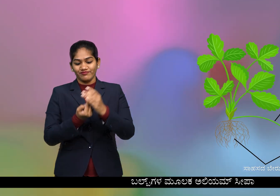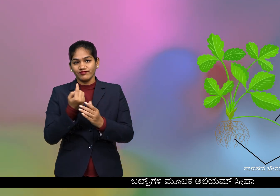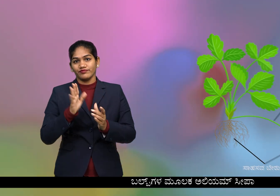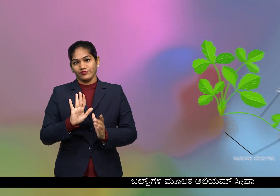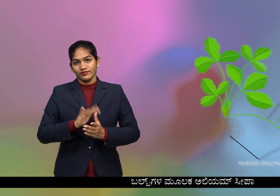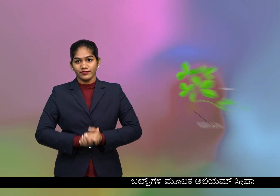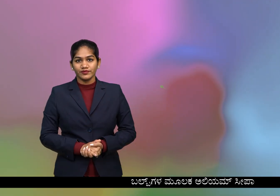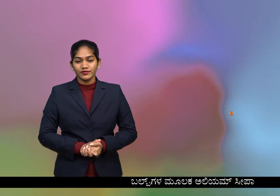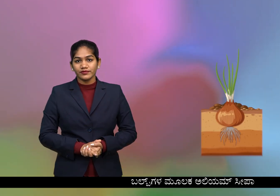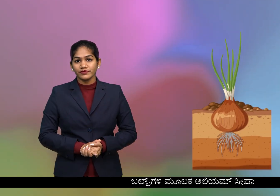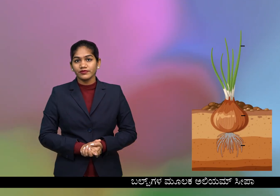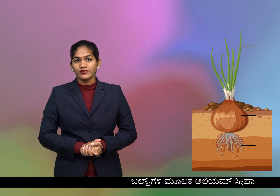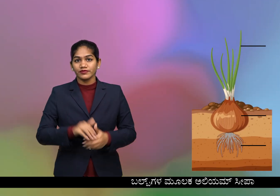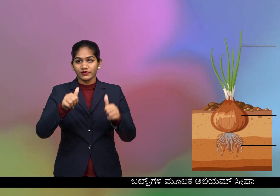ಬಲ್ಬ್ಗಳ ಮೂಲಕ ಅಲಿಯಂ ಸೀಫಾ